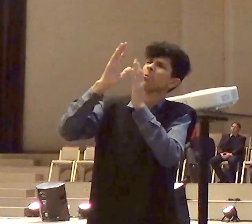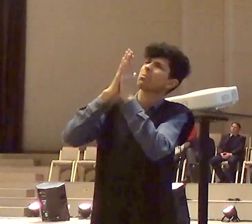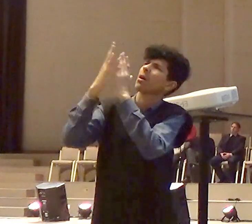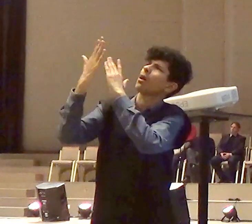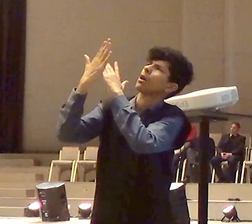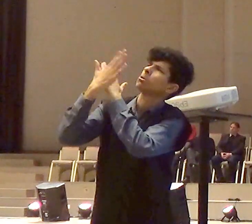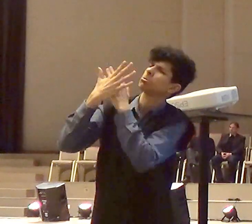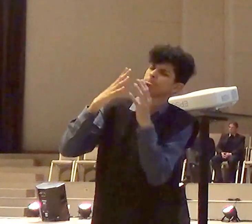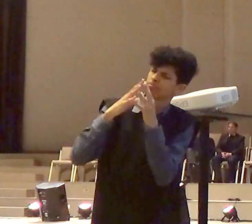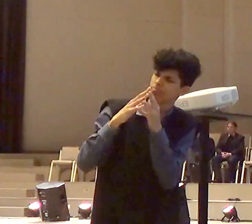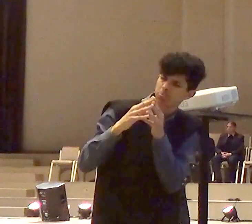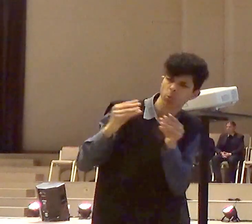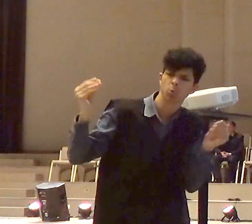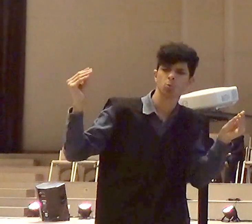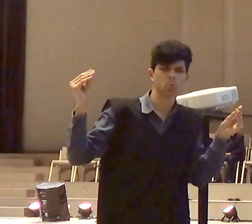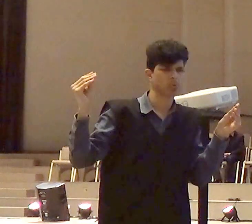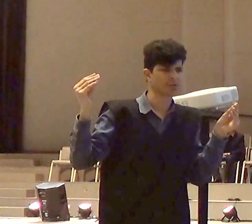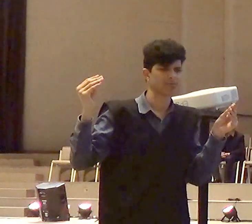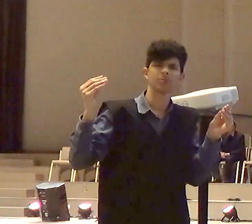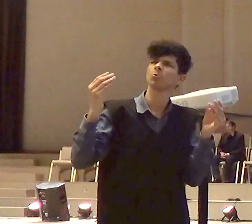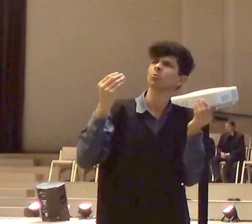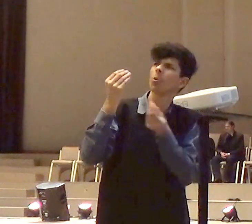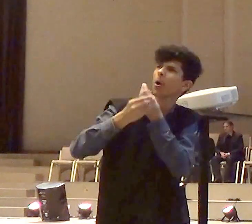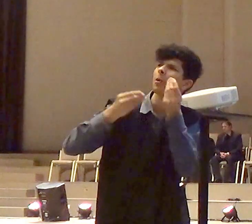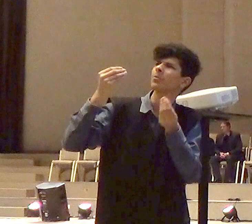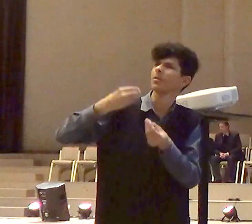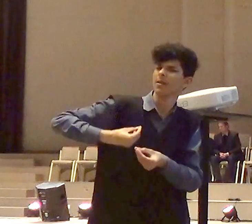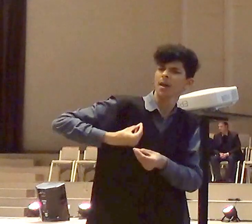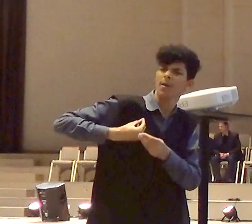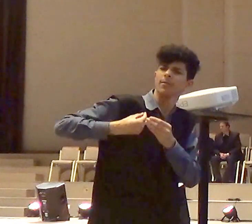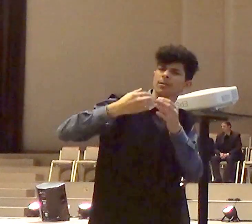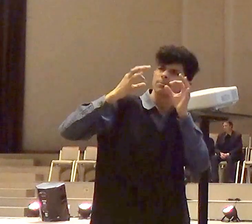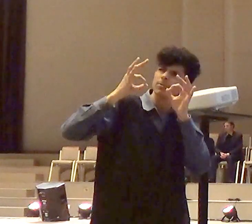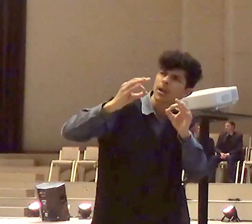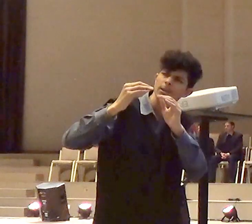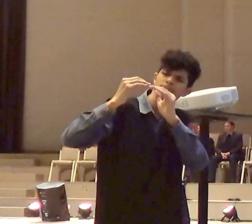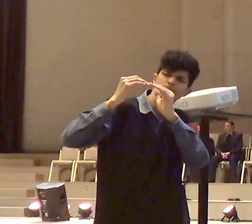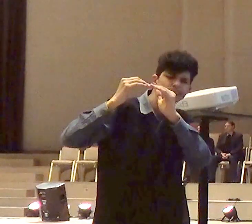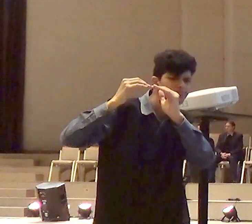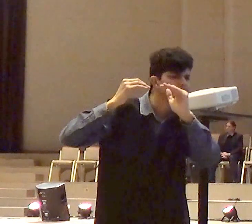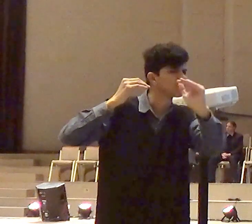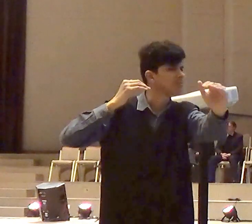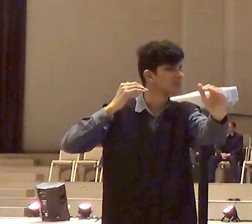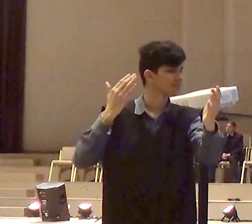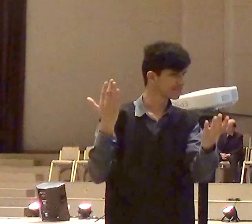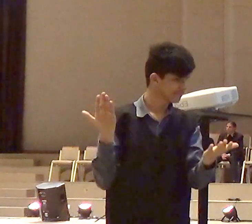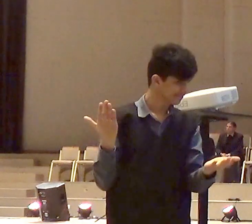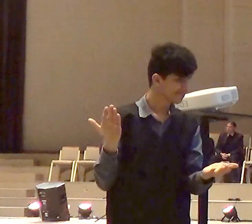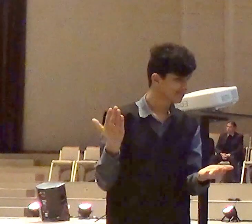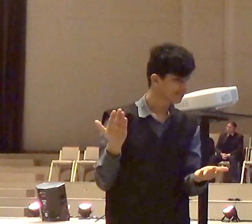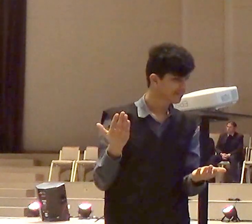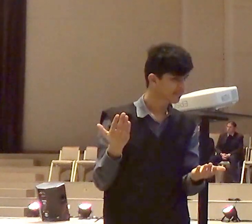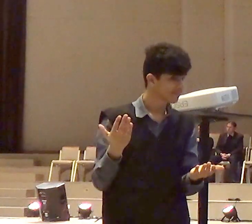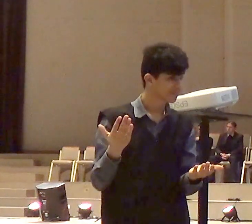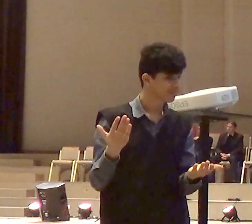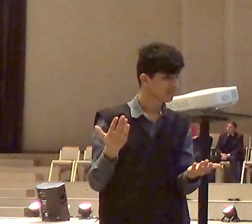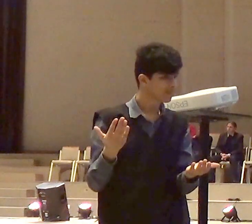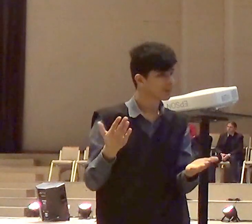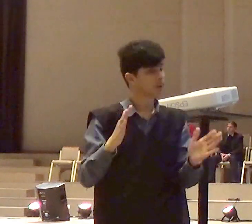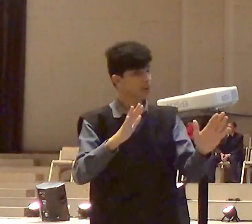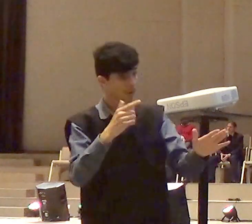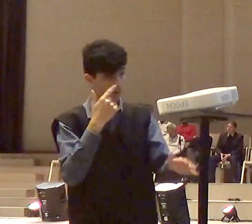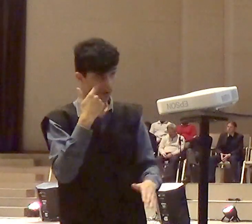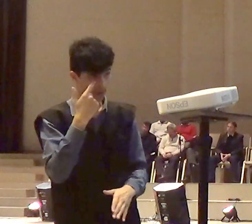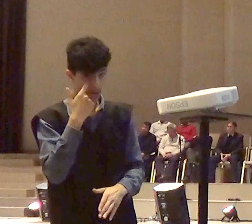a gente creia que Deus tem um plano para a vida da gente sabe a culpa dos teus problemas não